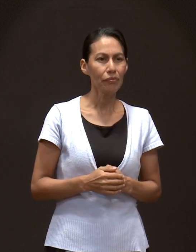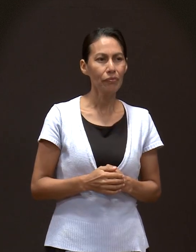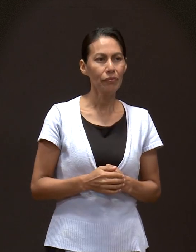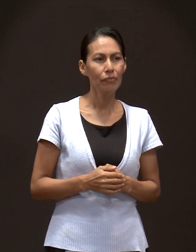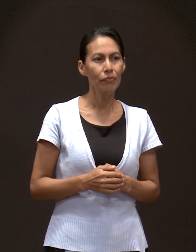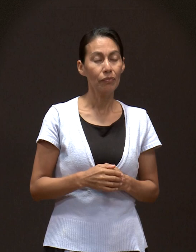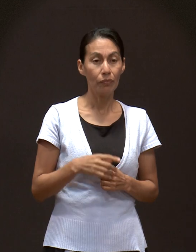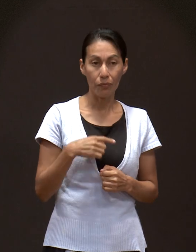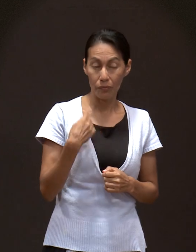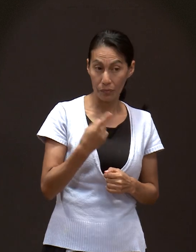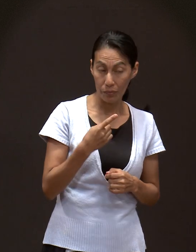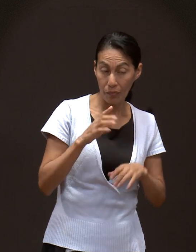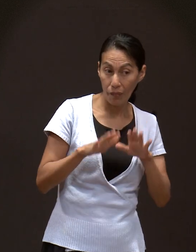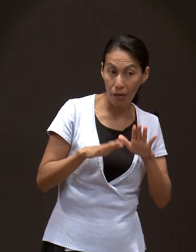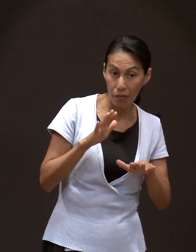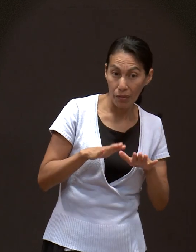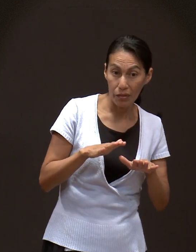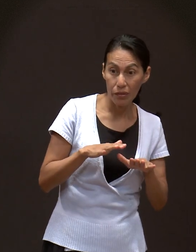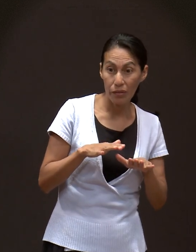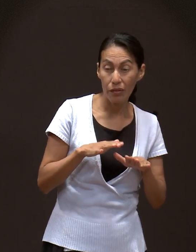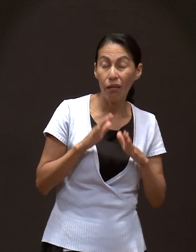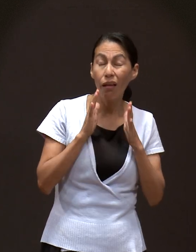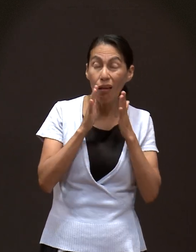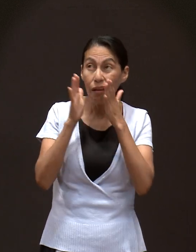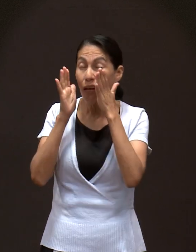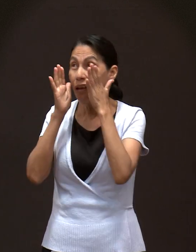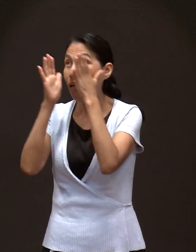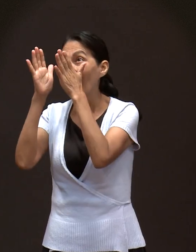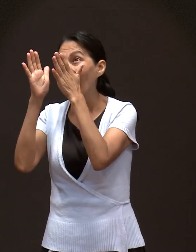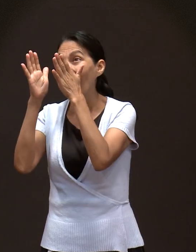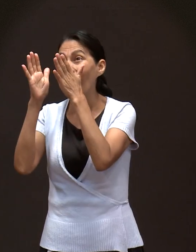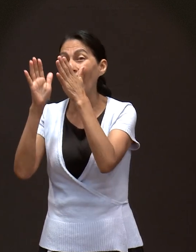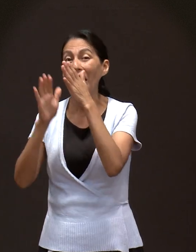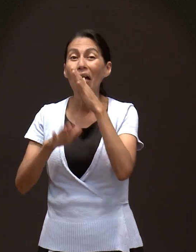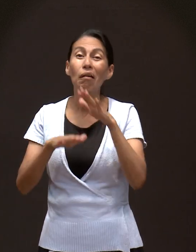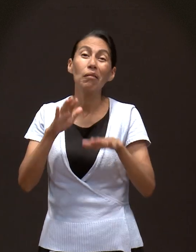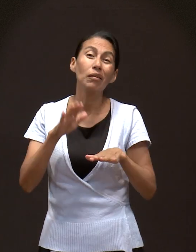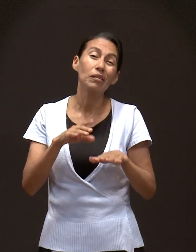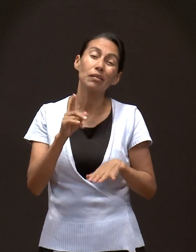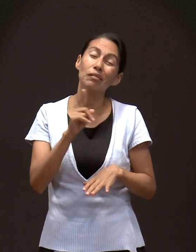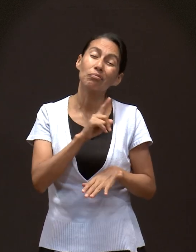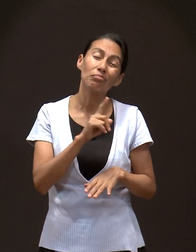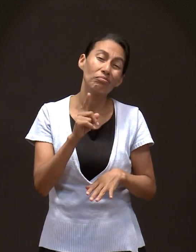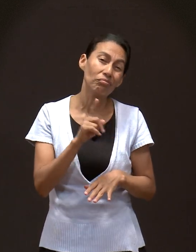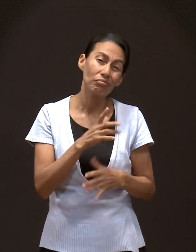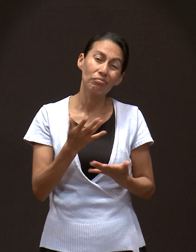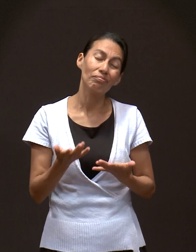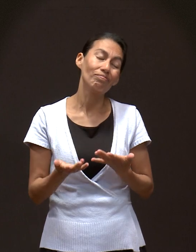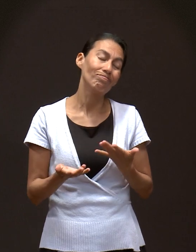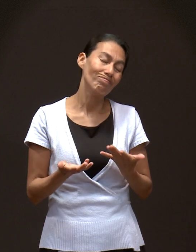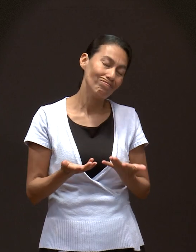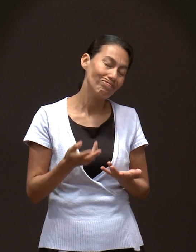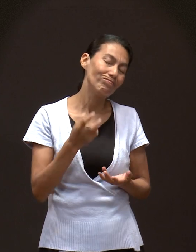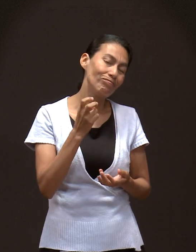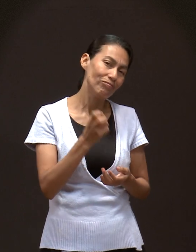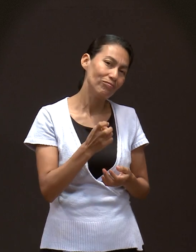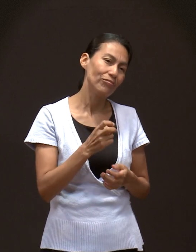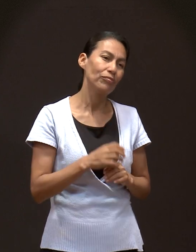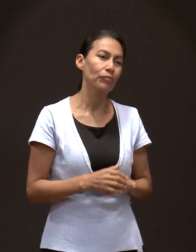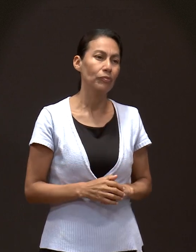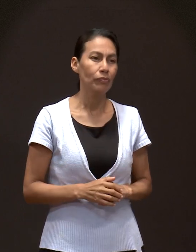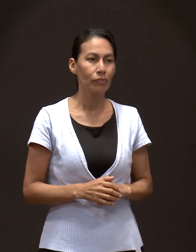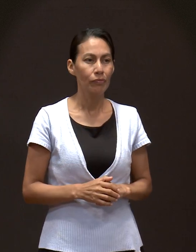Lo que pasa es que no estamos atentos, no estamos focalizados en lo que el Señor quiere